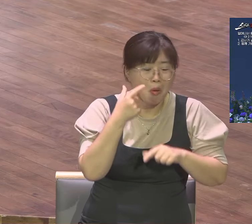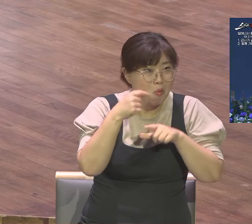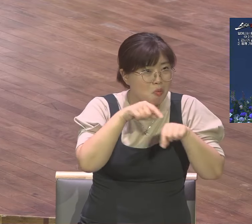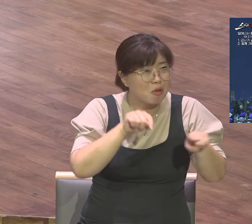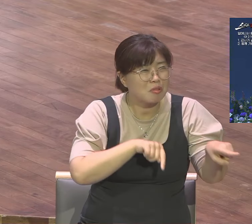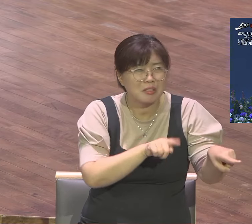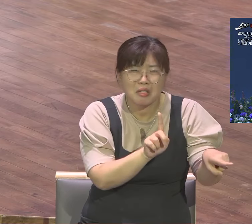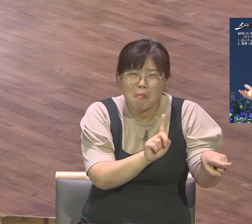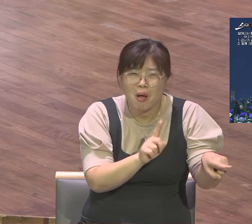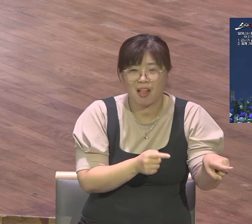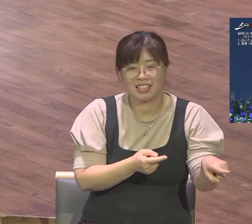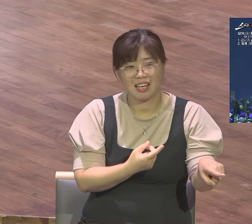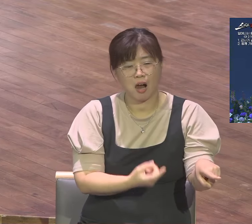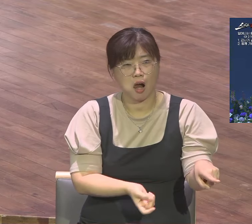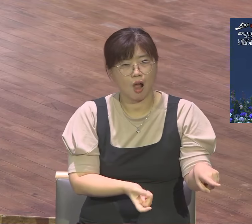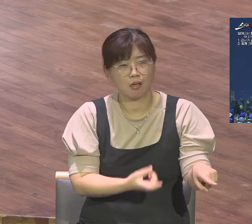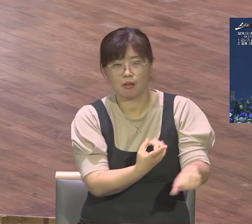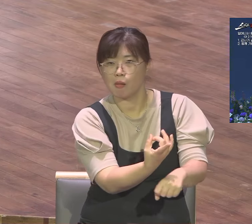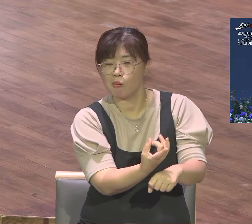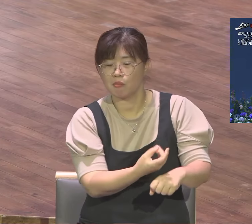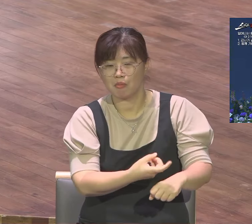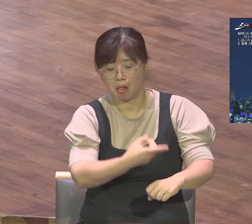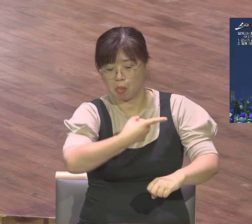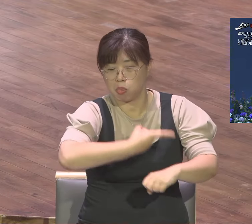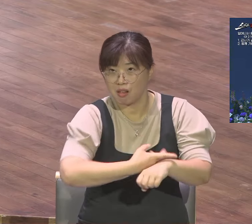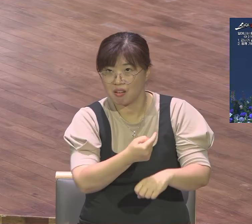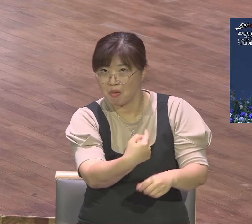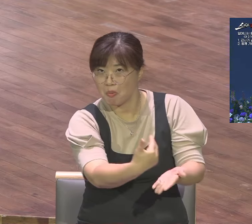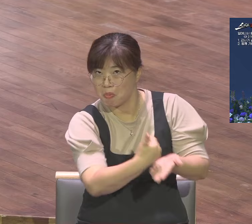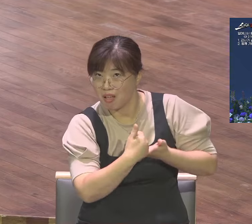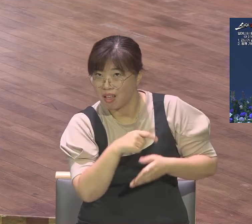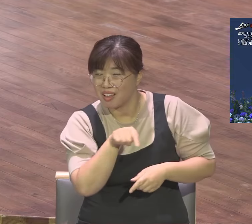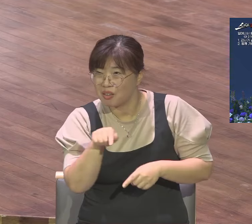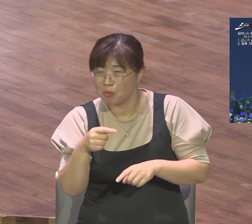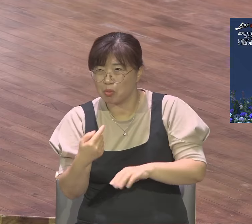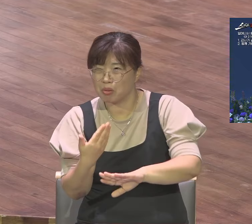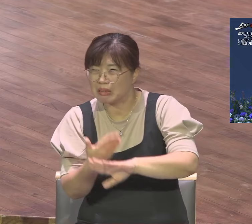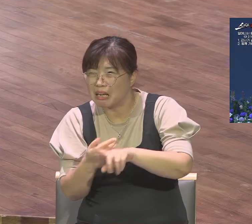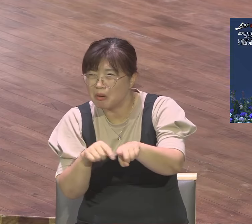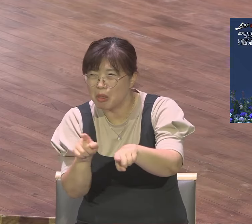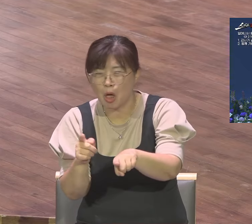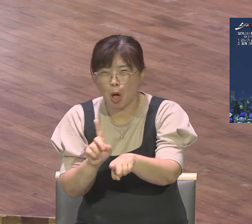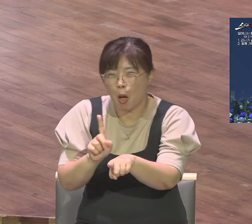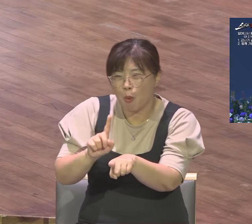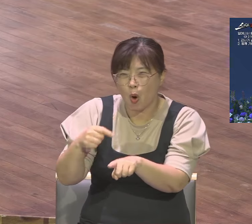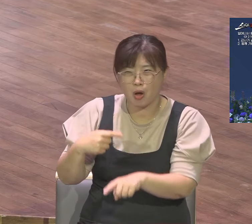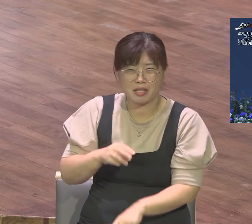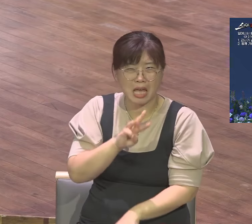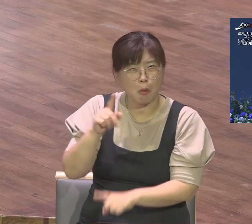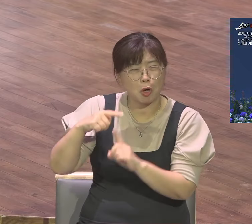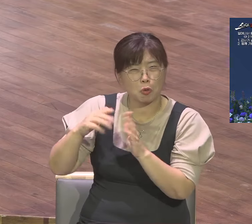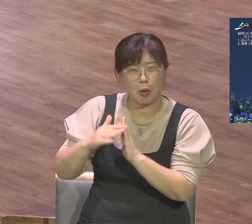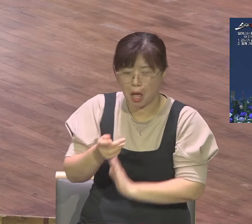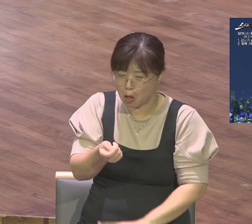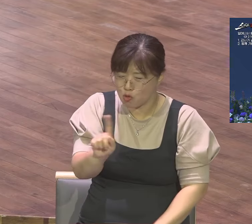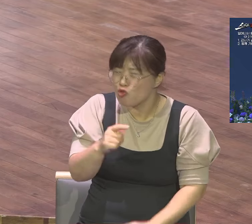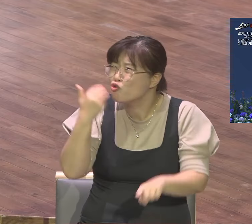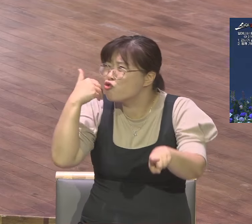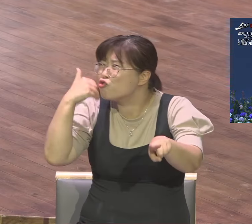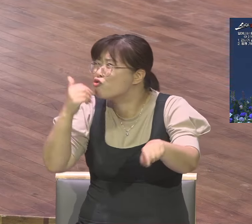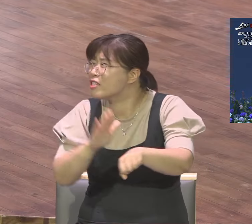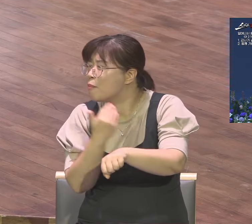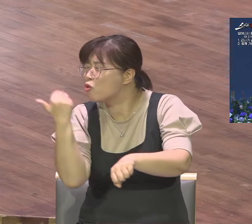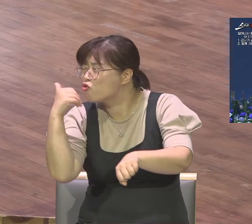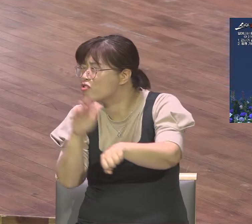같습니까? 싹 다 보고 사단 심부름하는 온갖 거기 또 이간식에 또 붙여